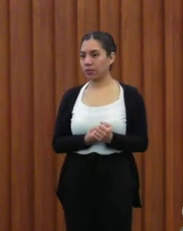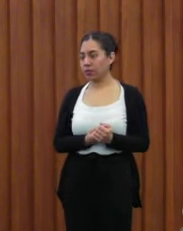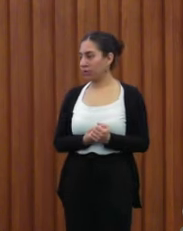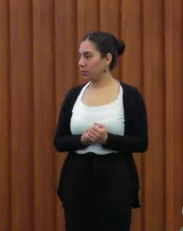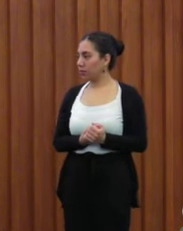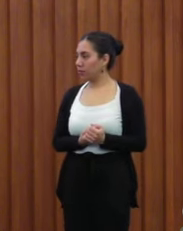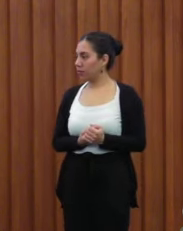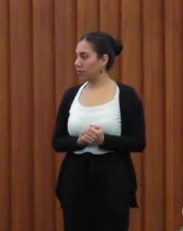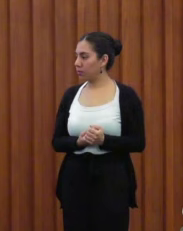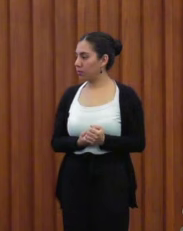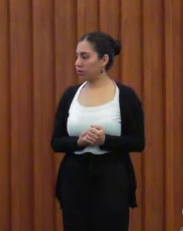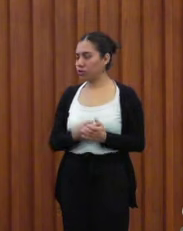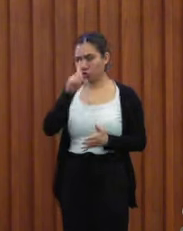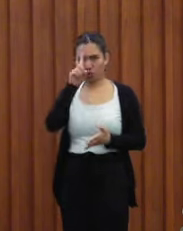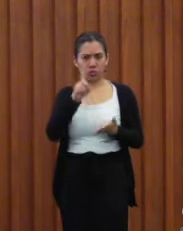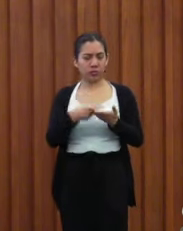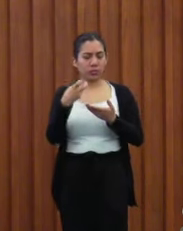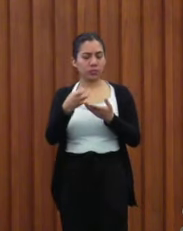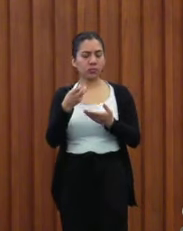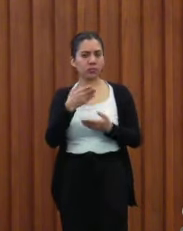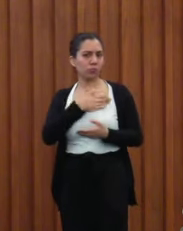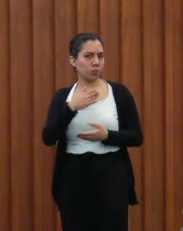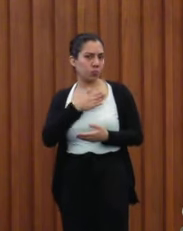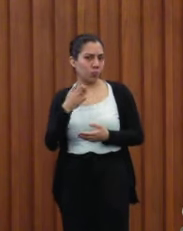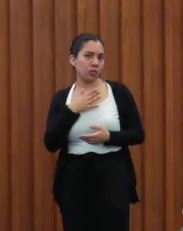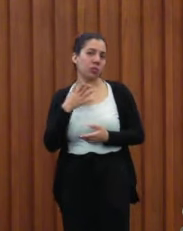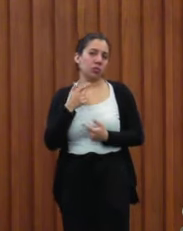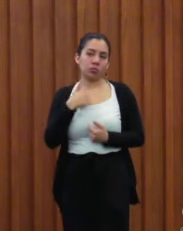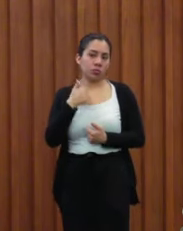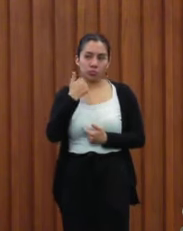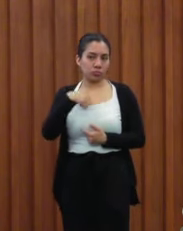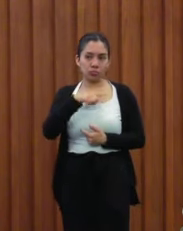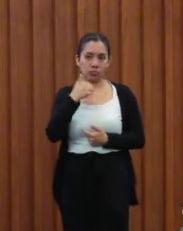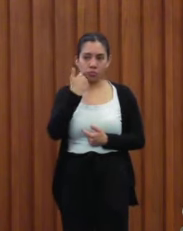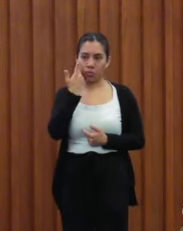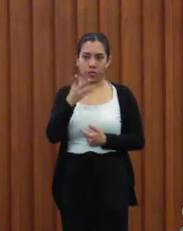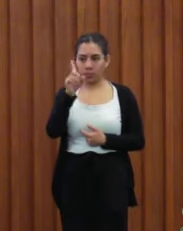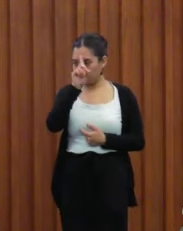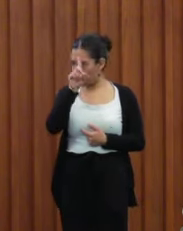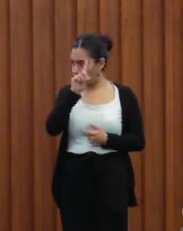vamos igual por un camino a esta parte que tiene que... No queremos llegar a recomendaciones.